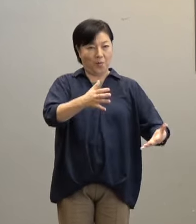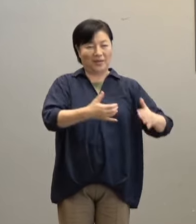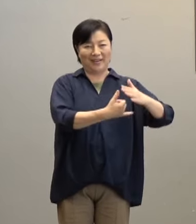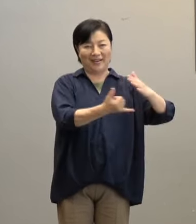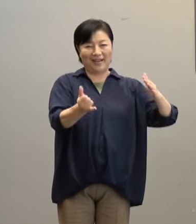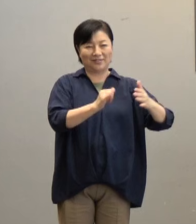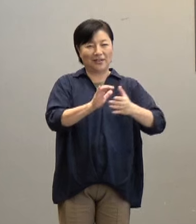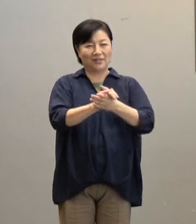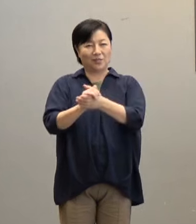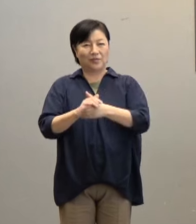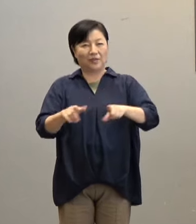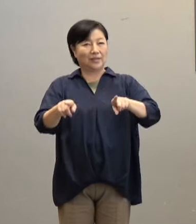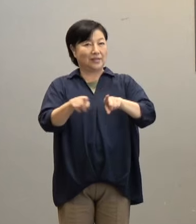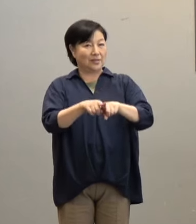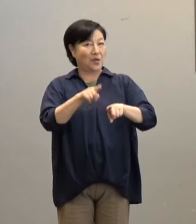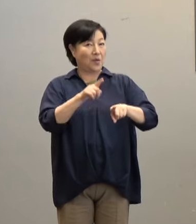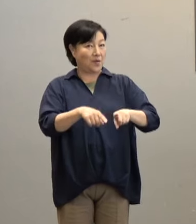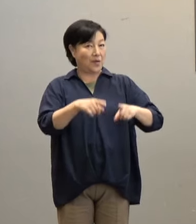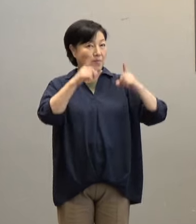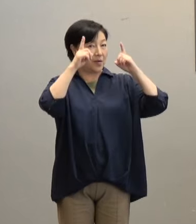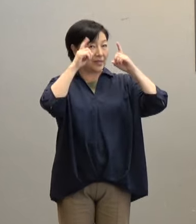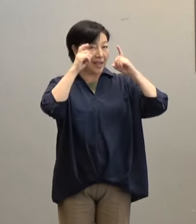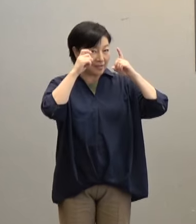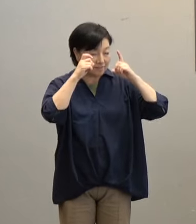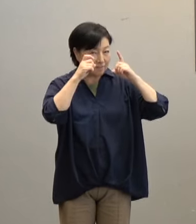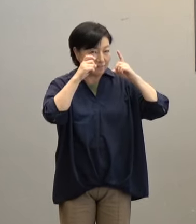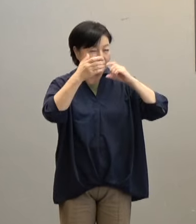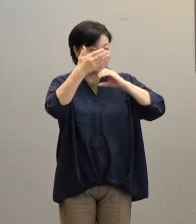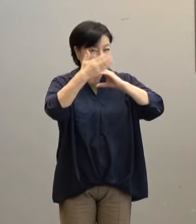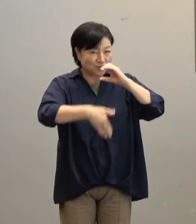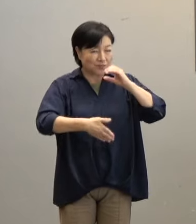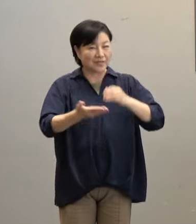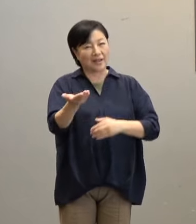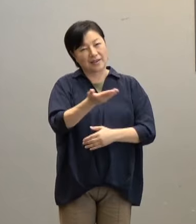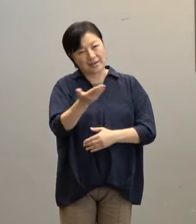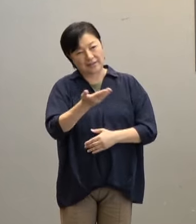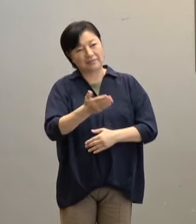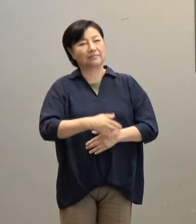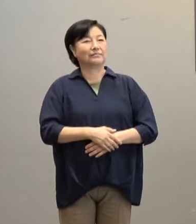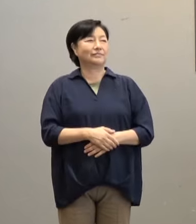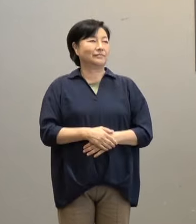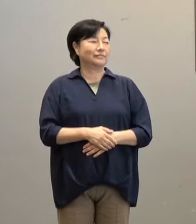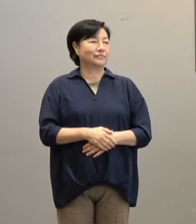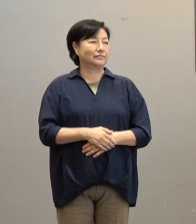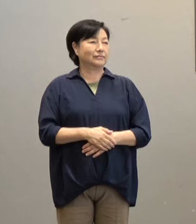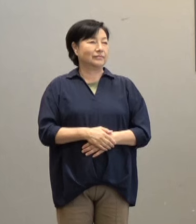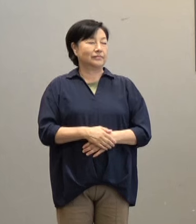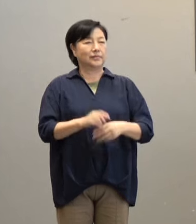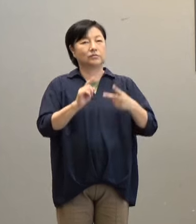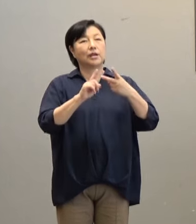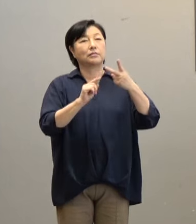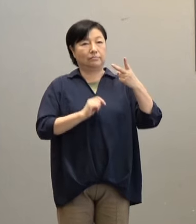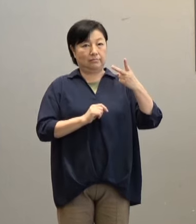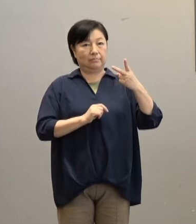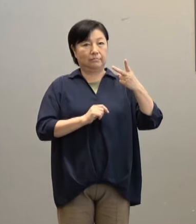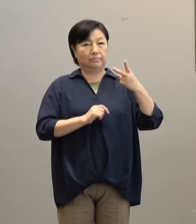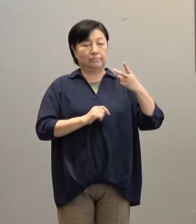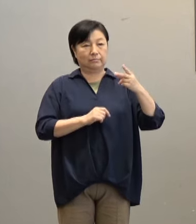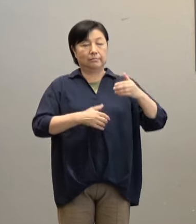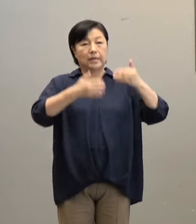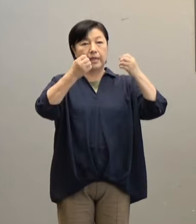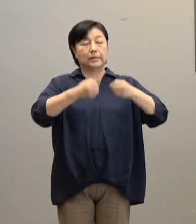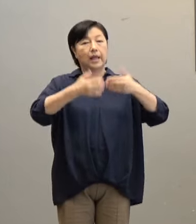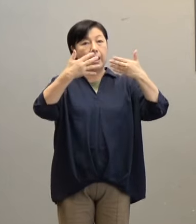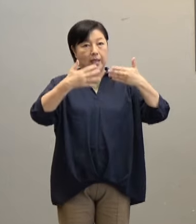やご友人などとこの梨生かした写真撮ってみてはいかがでしょうか。2点目がテレビ CM 等